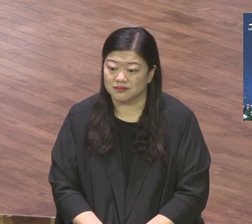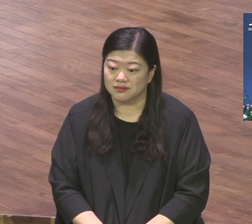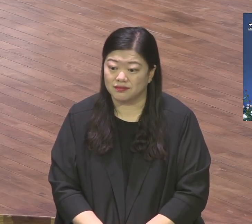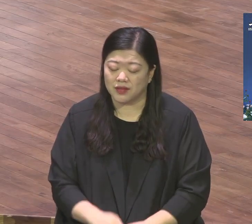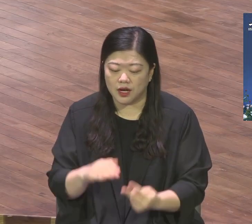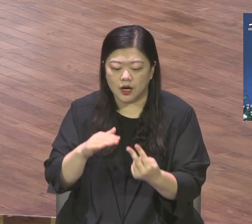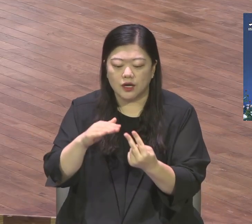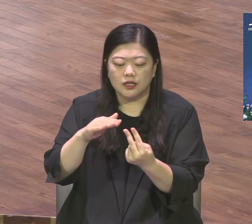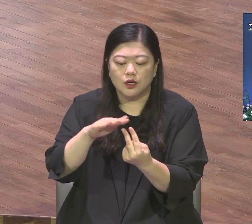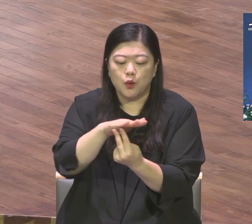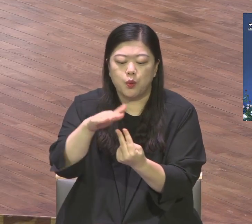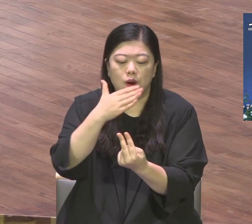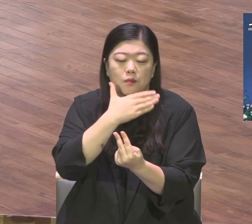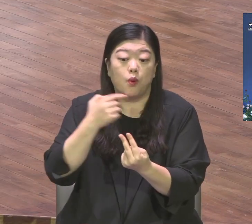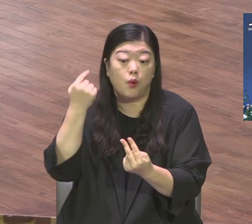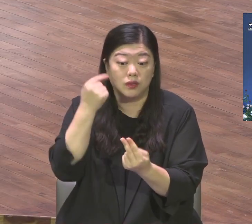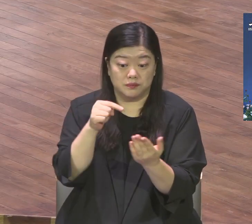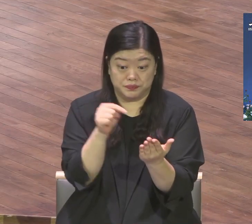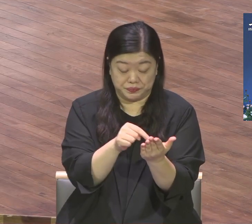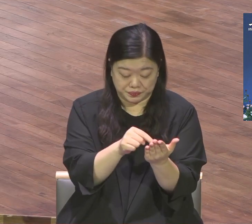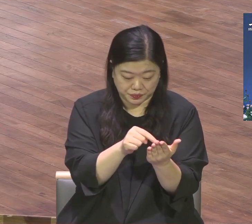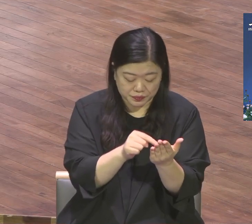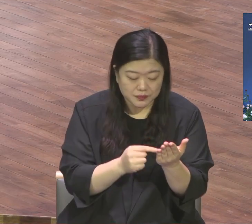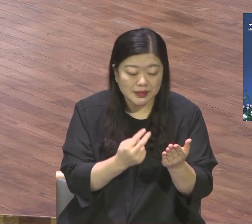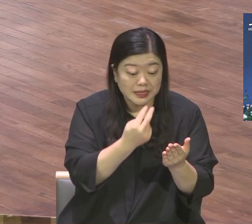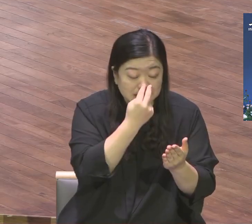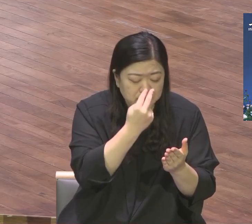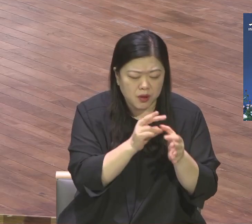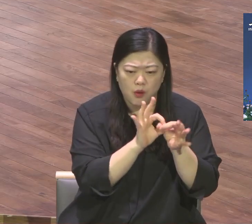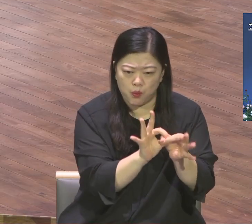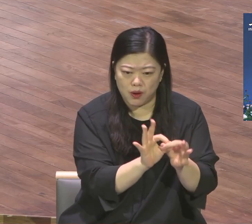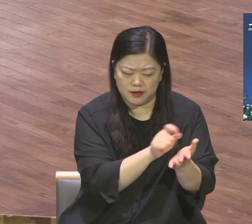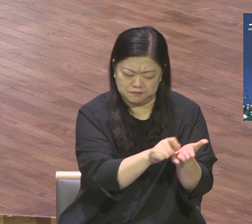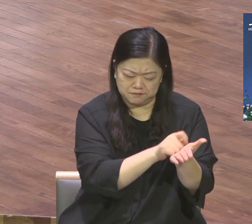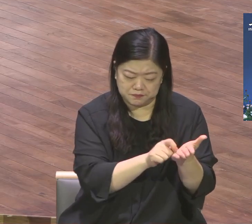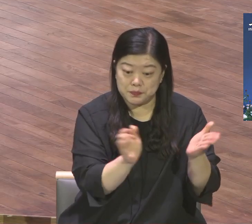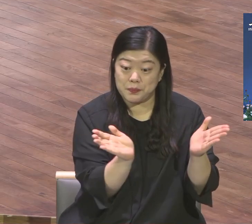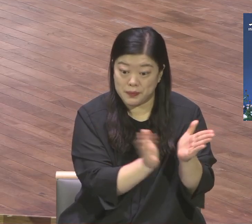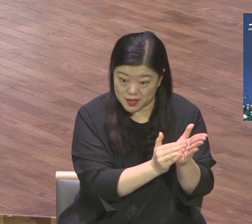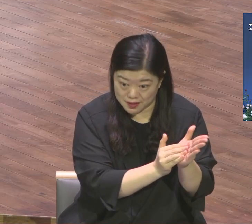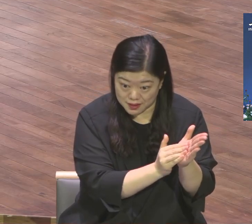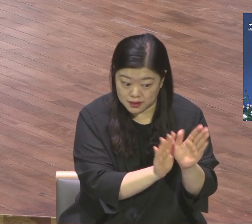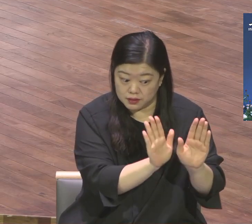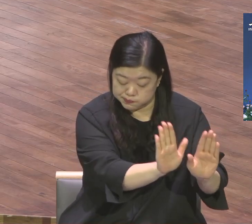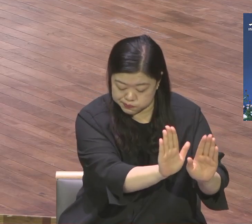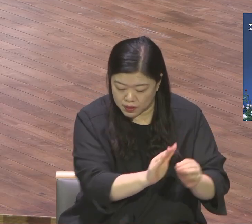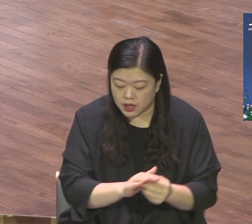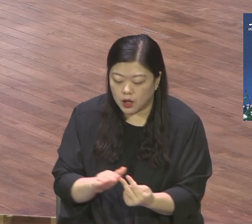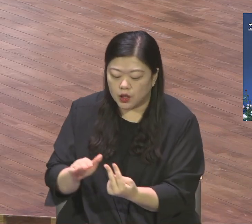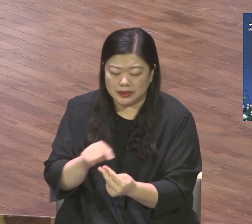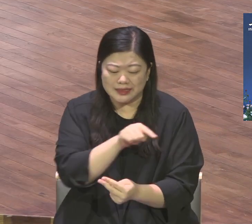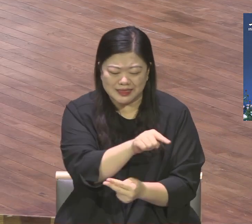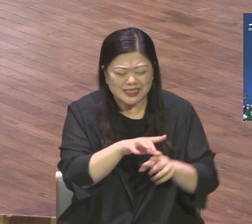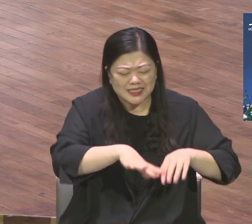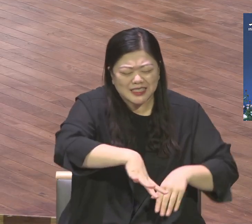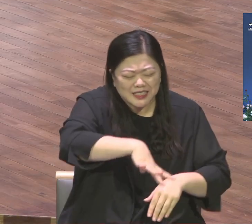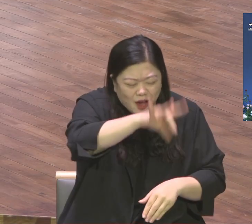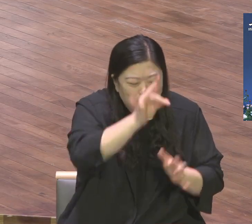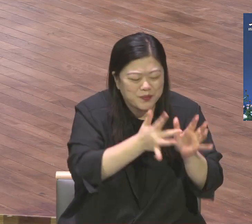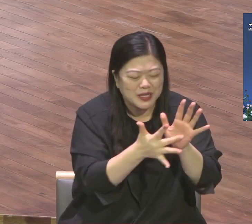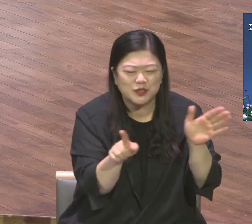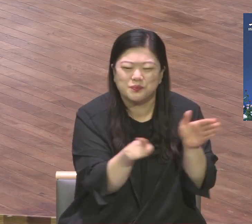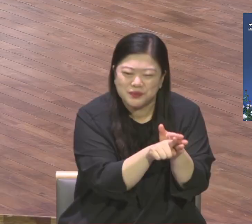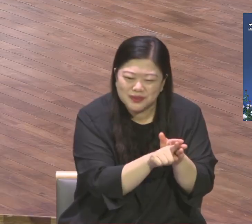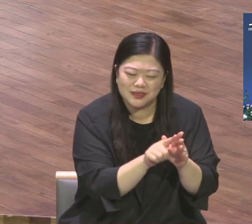것이 요한복음입니다. 그리고 요한 1서는 이미 믿는 자들을 대상으로, 이미 믿는 자들이